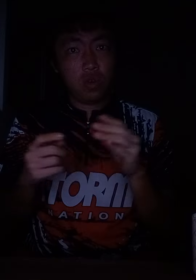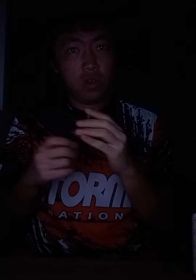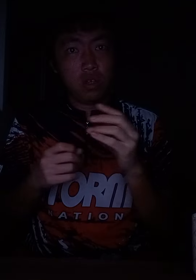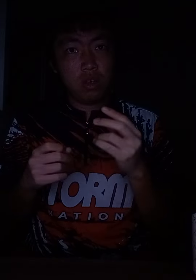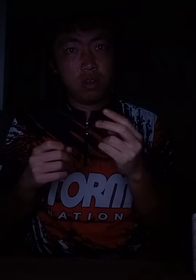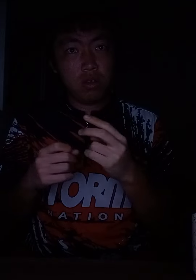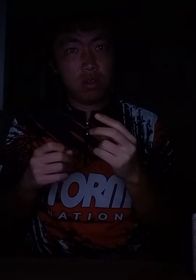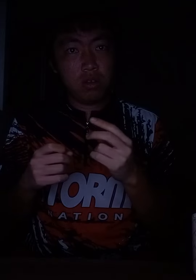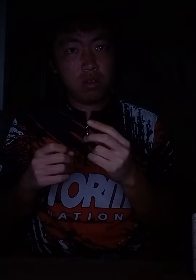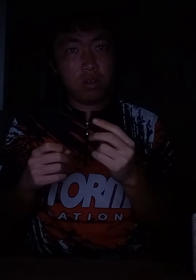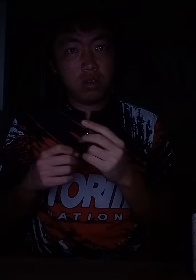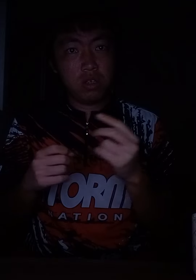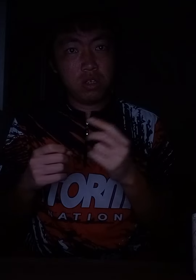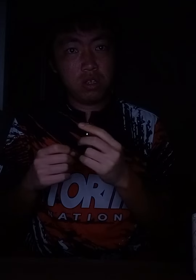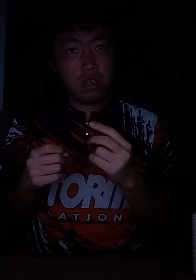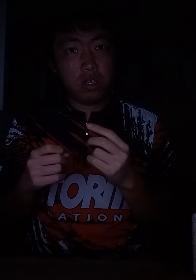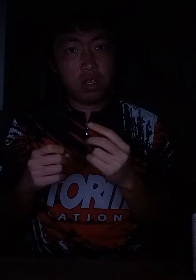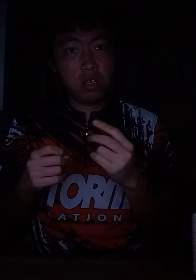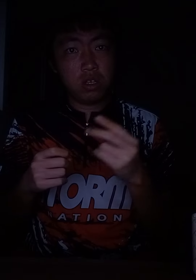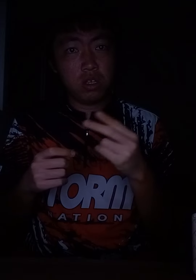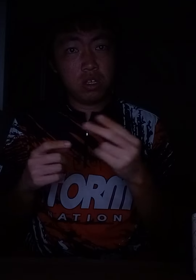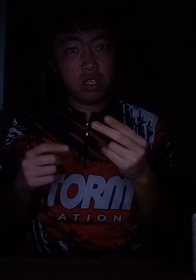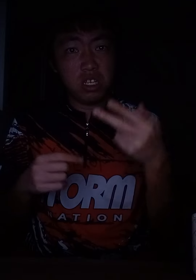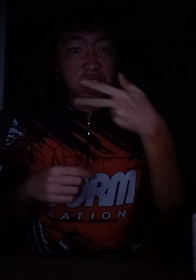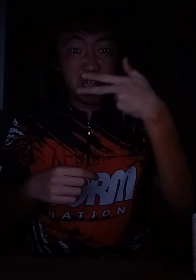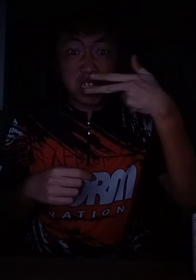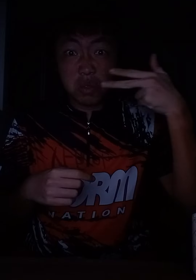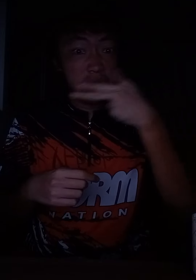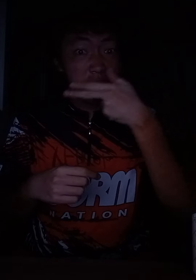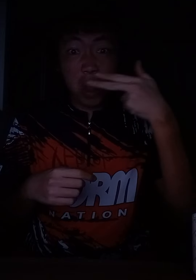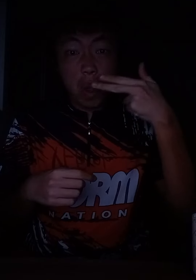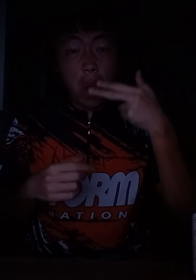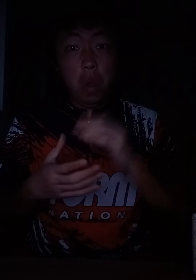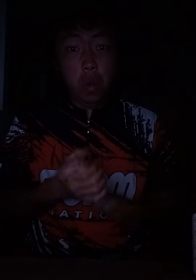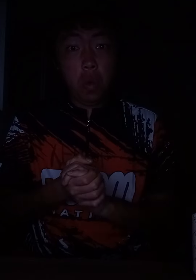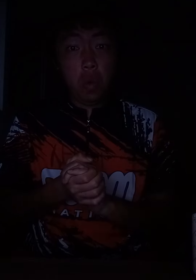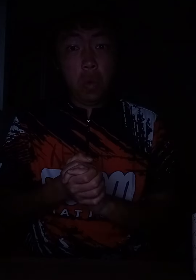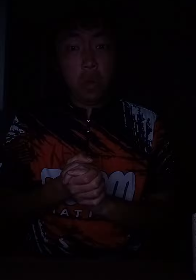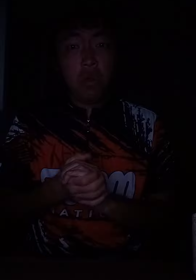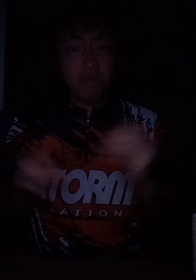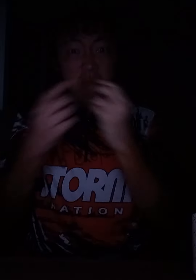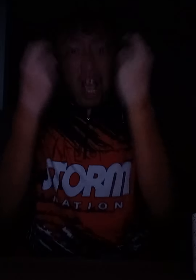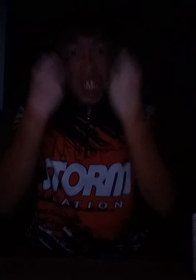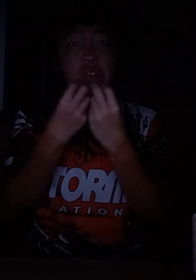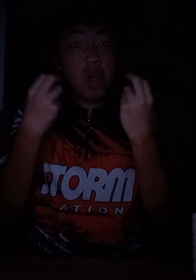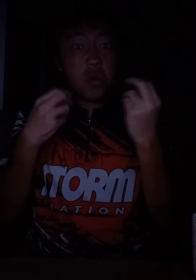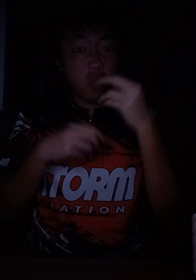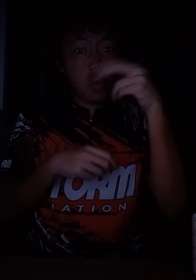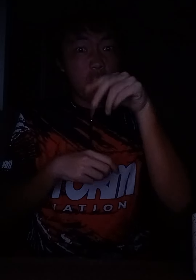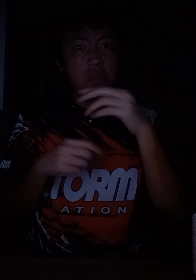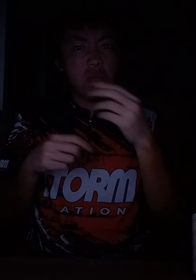있다가 품에서 무언가를 꺼내는데 바로 설마. 담배입니다. 설마요? 마스크도 안 쓰고 맥주에